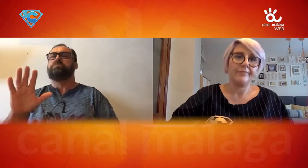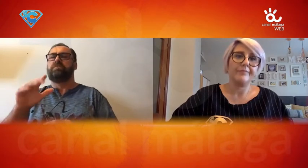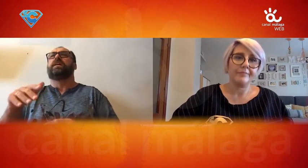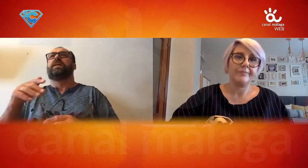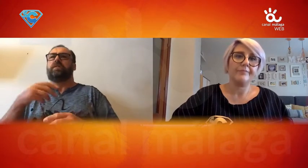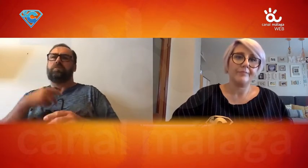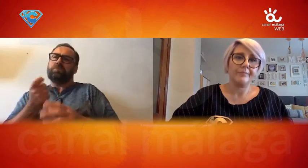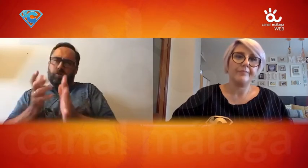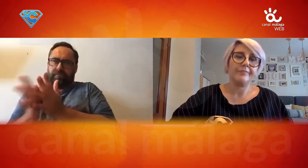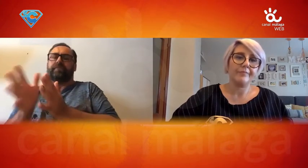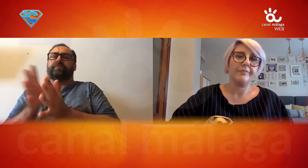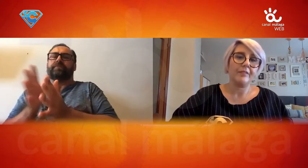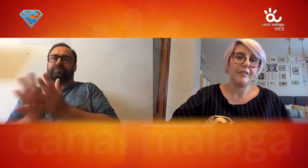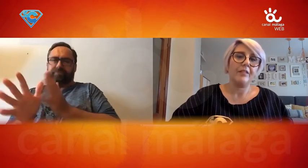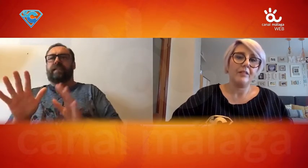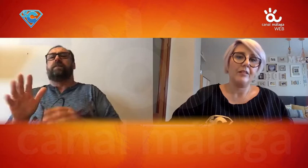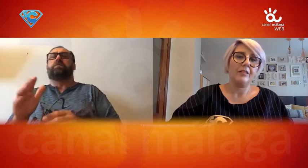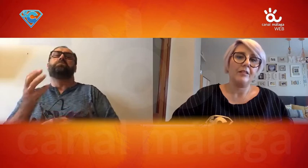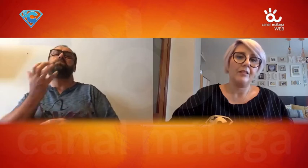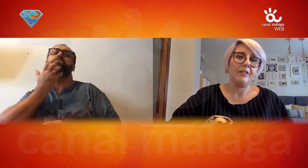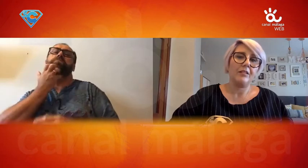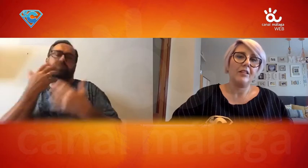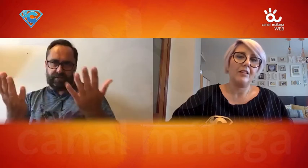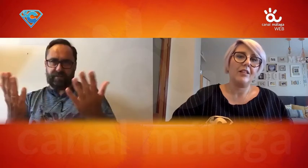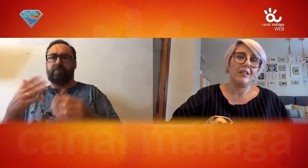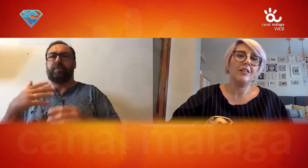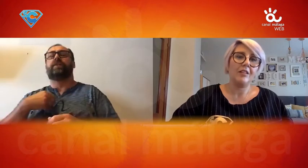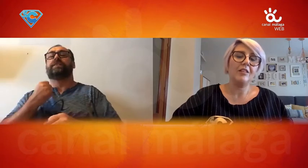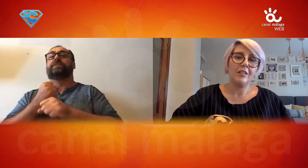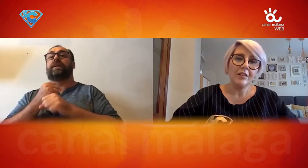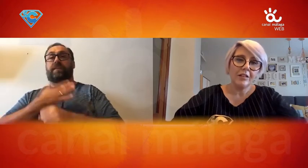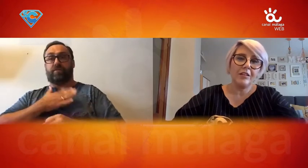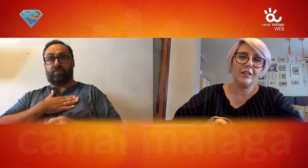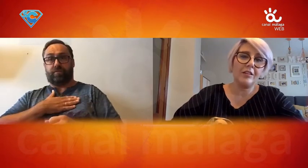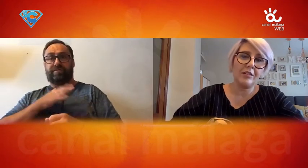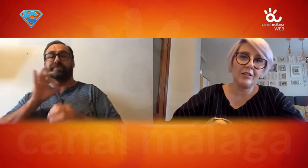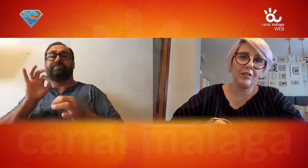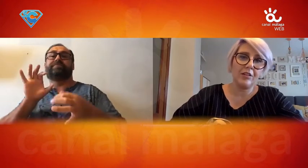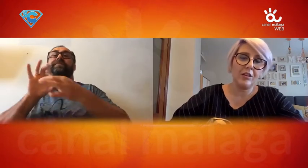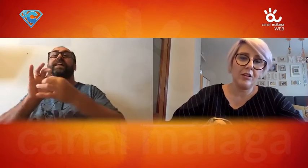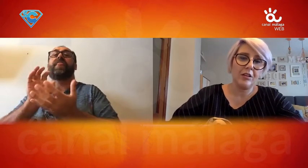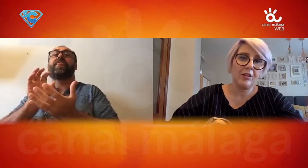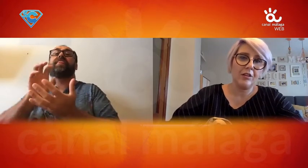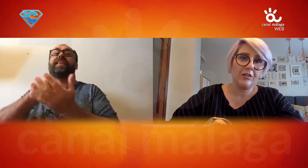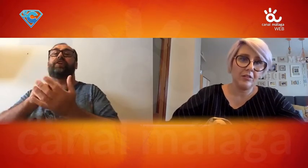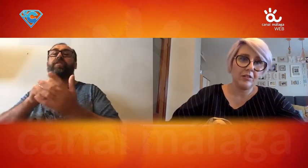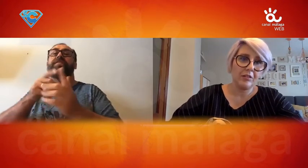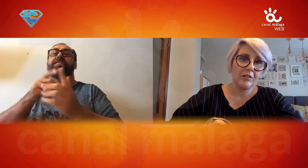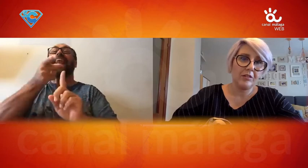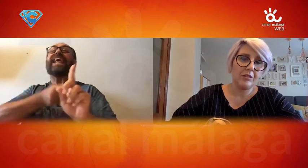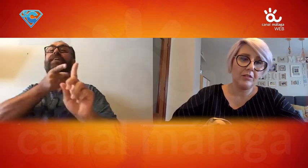Sí, sí. Bueno, voy a explicar un poco, poniendo ejemplo. Mi trabajo